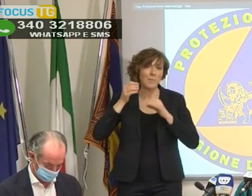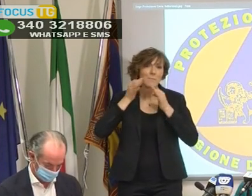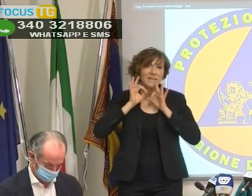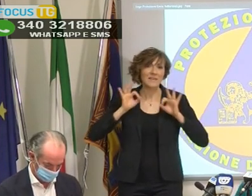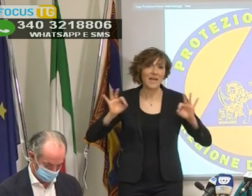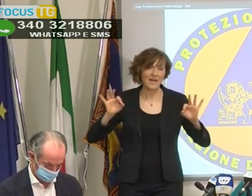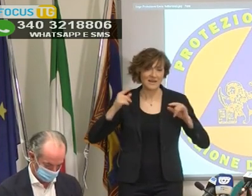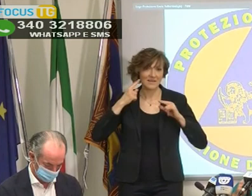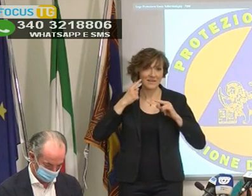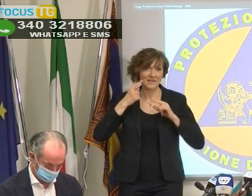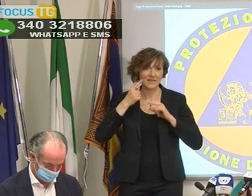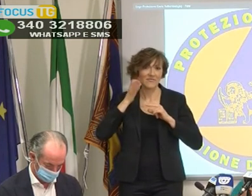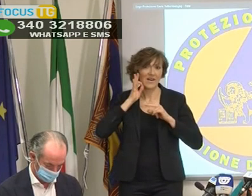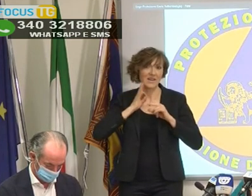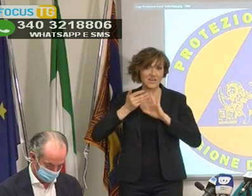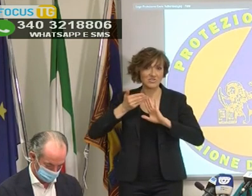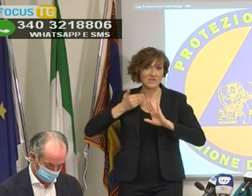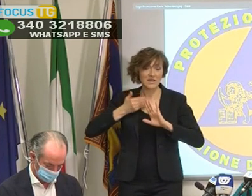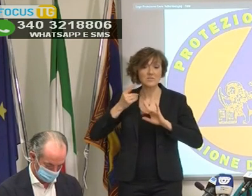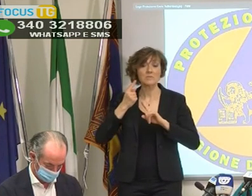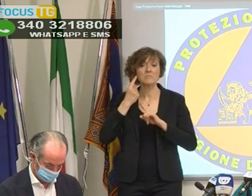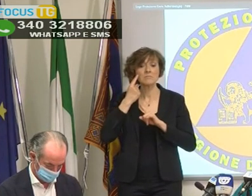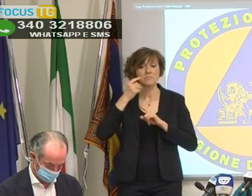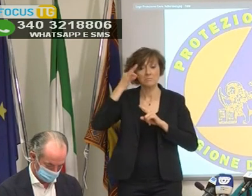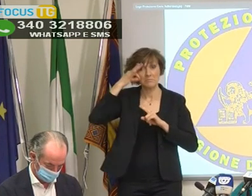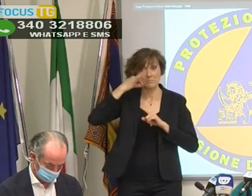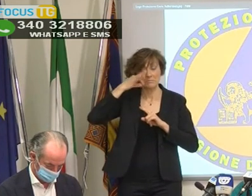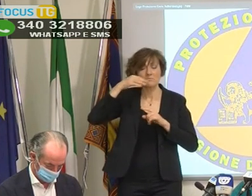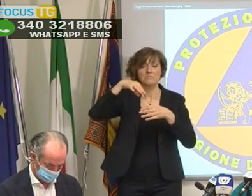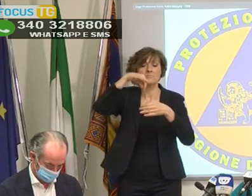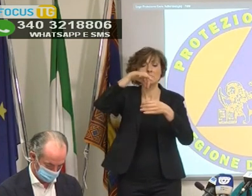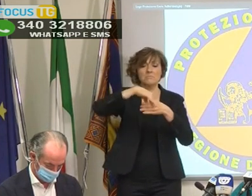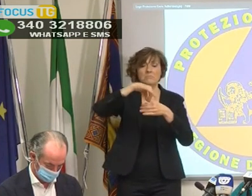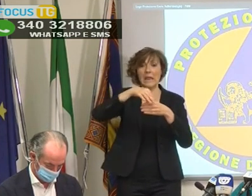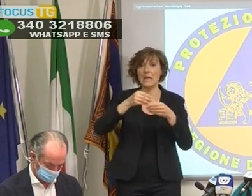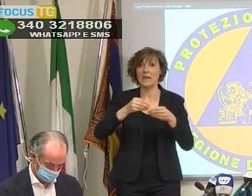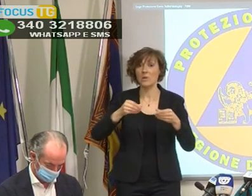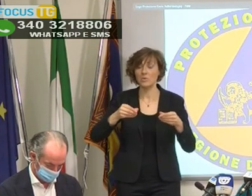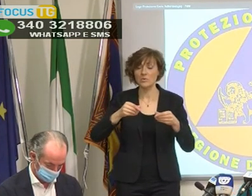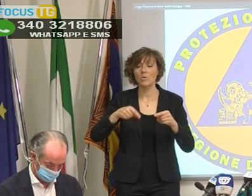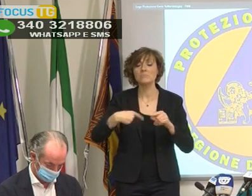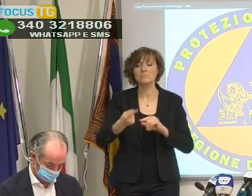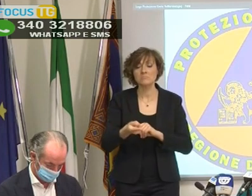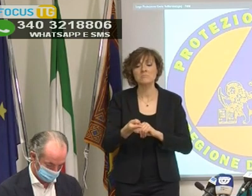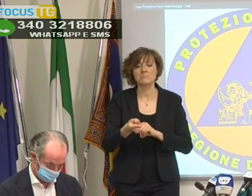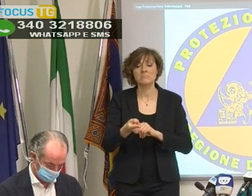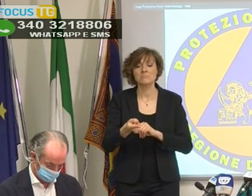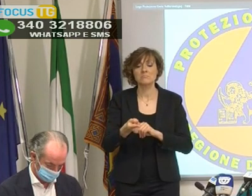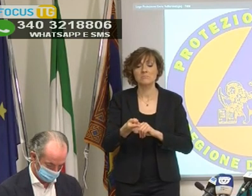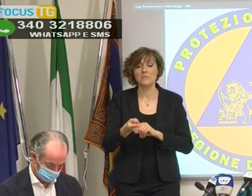nel retrofaringeo, viene stemperato in questo liquido e viene distribuito in